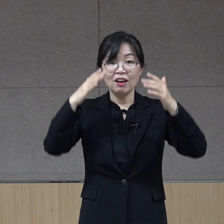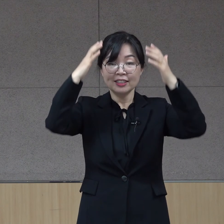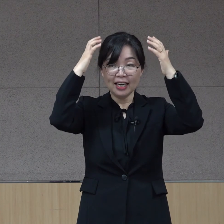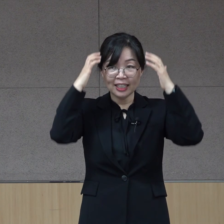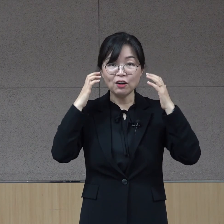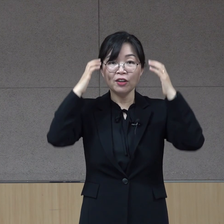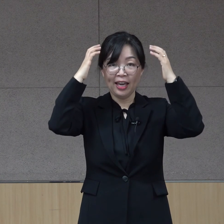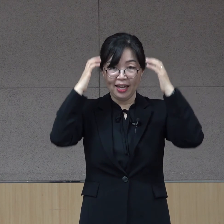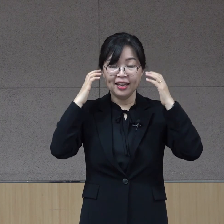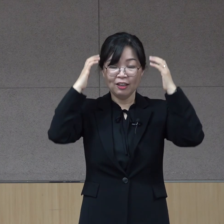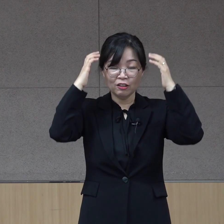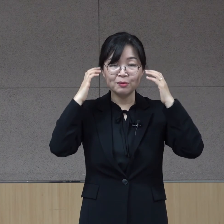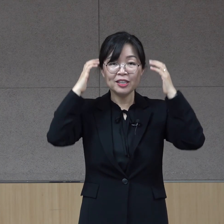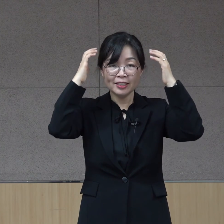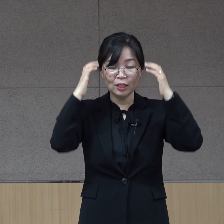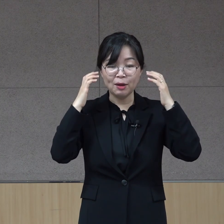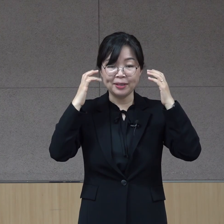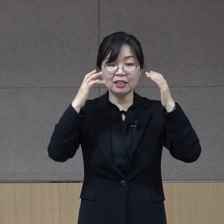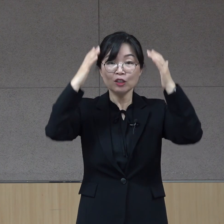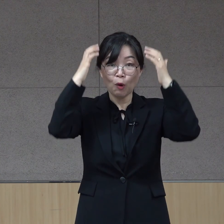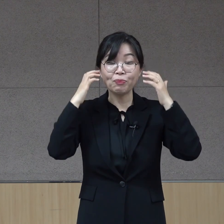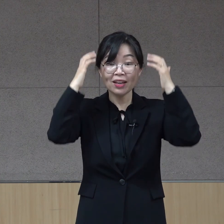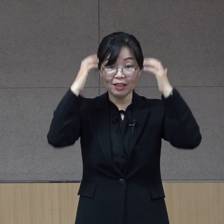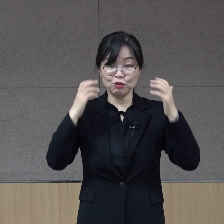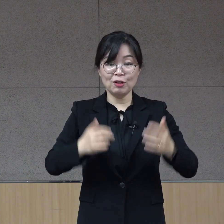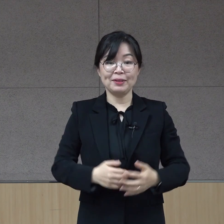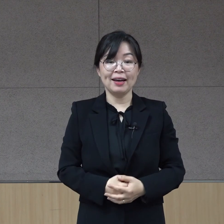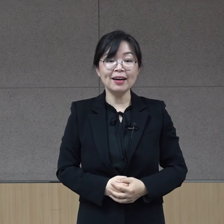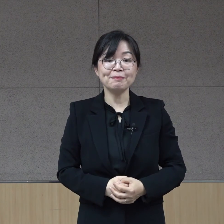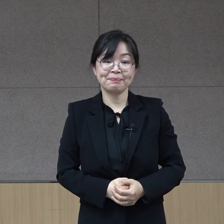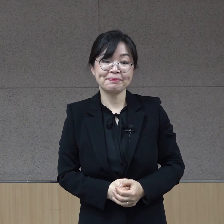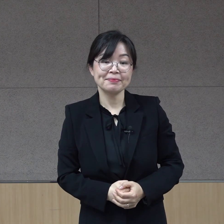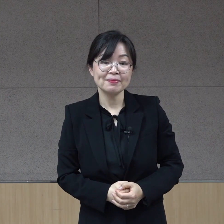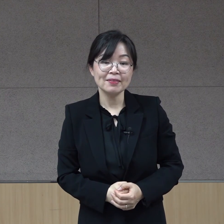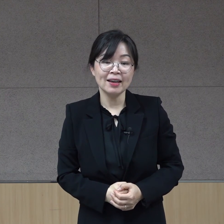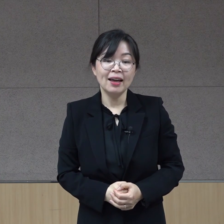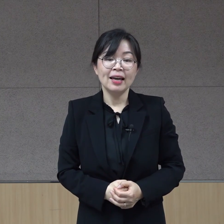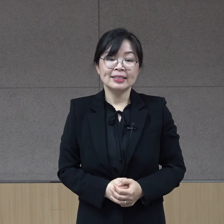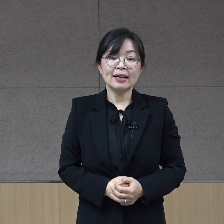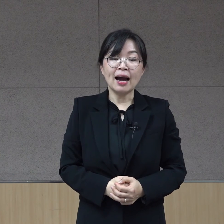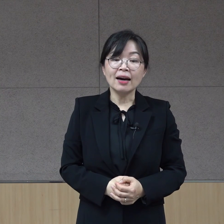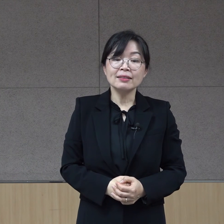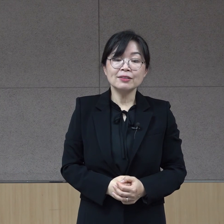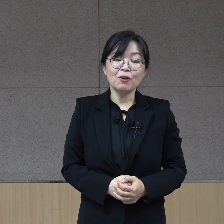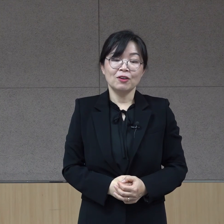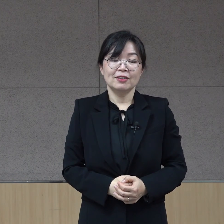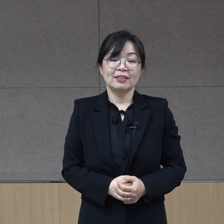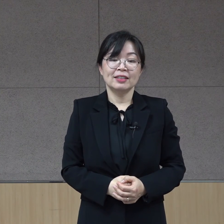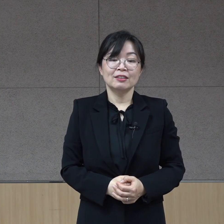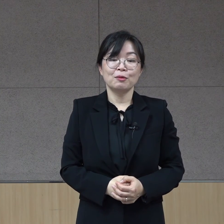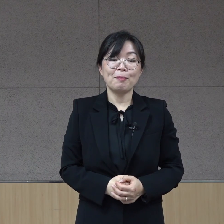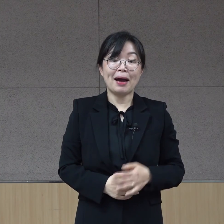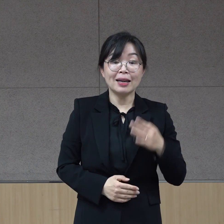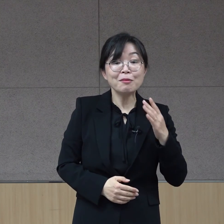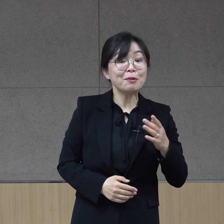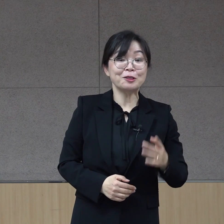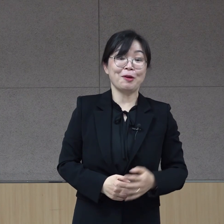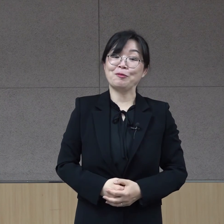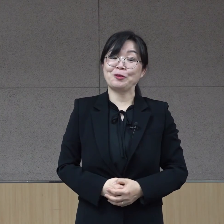그냥 이렇게 여름을 쓰기도 합니다. 이건 덥다라는 수화입니다. 자, 가을은요. 이제 그러면 바람을 먼저 배우면